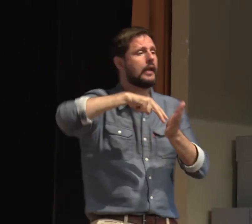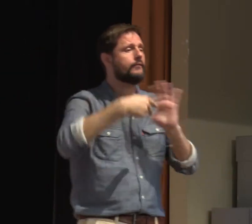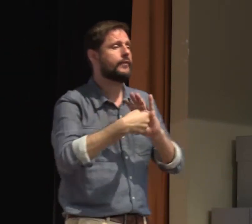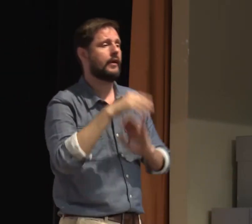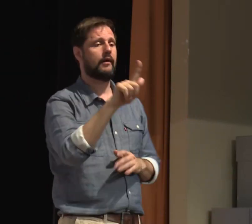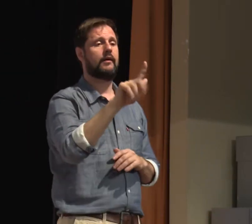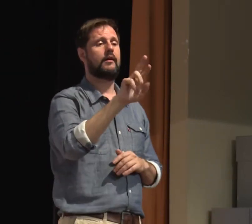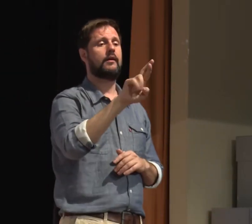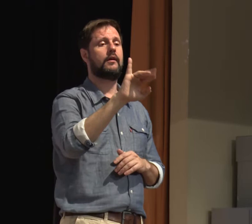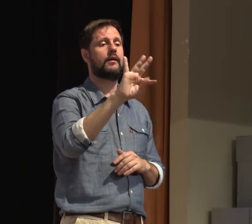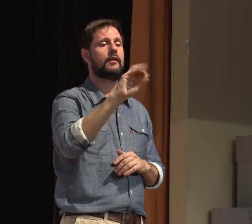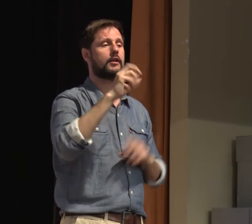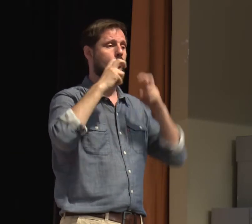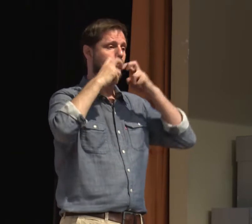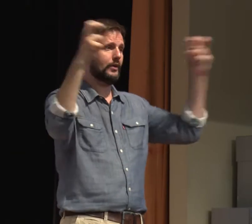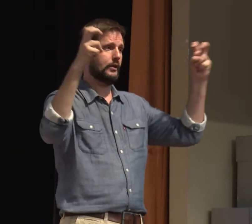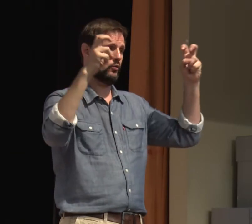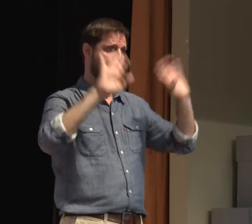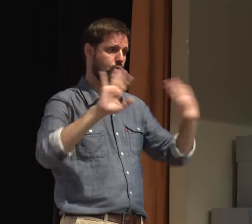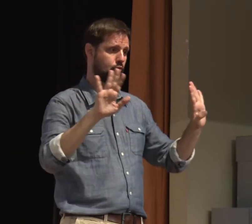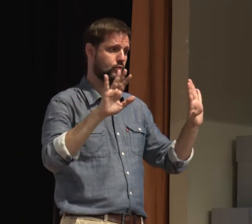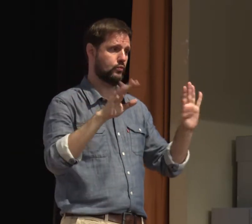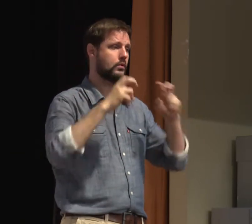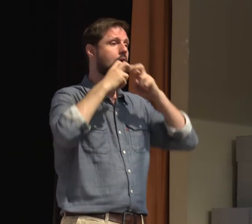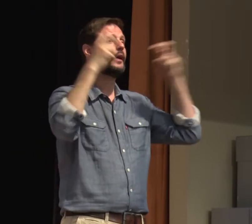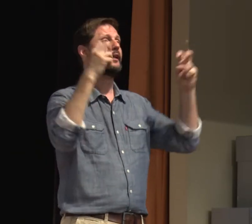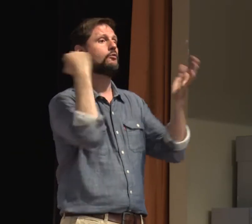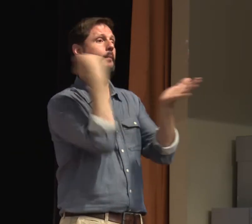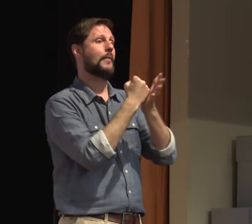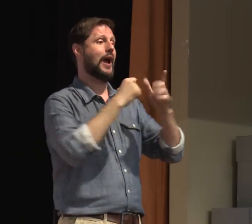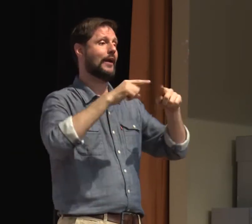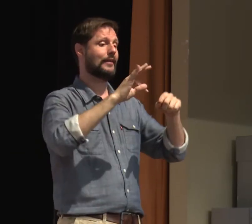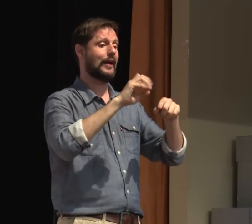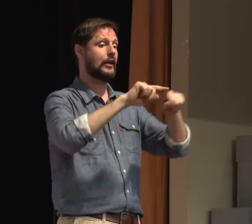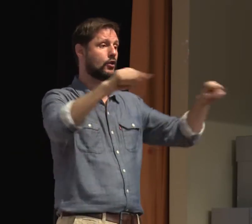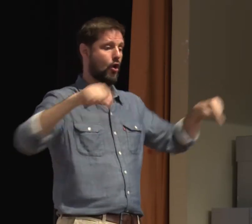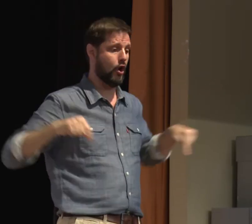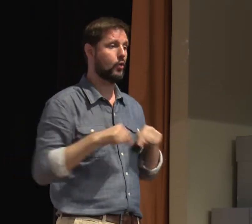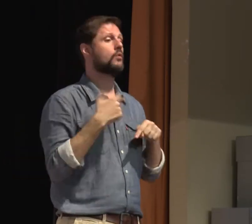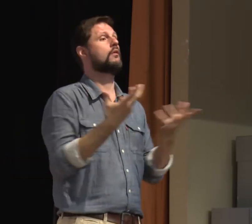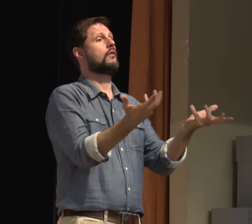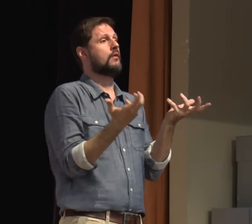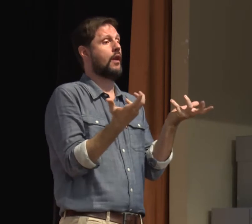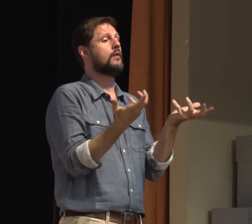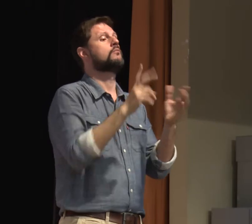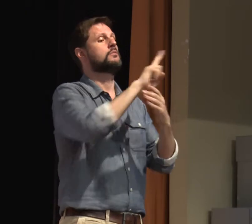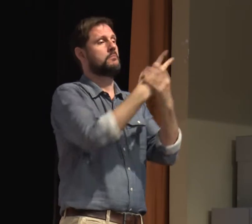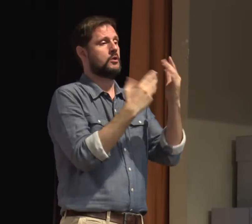não é algo pronto, sabe? É um grito, é um começo de um grito, é uma marca. É uma marca daquilo